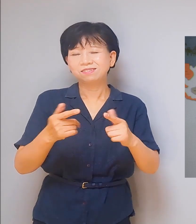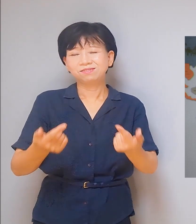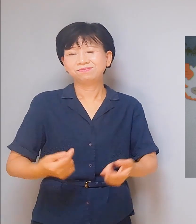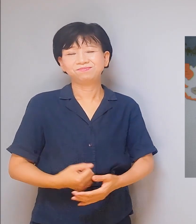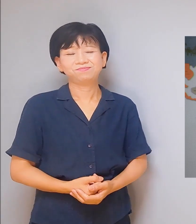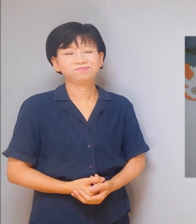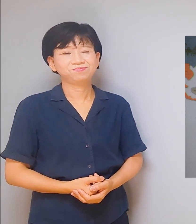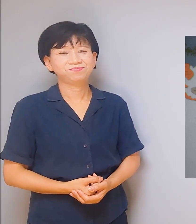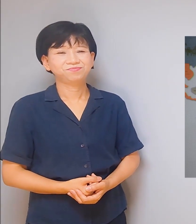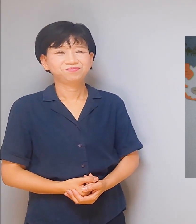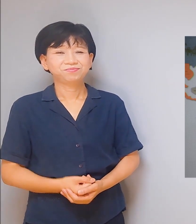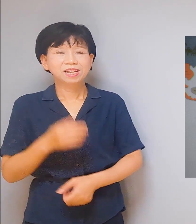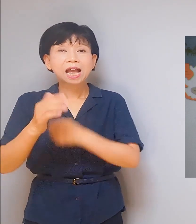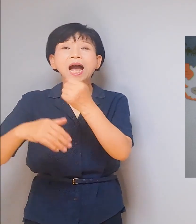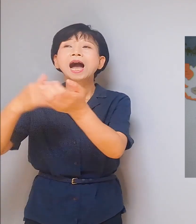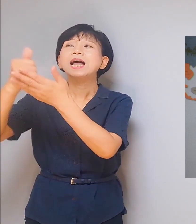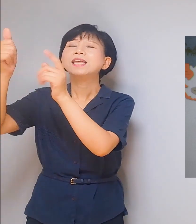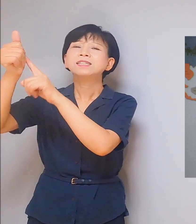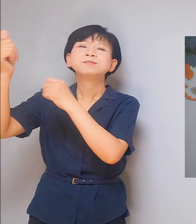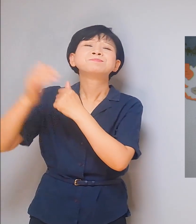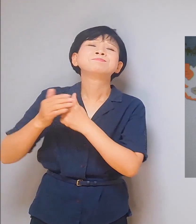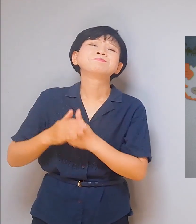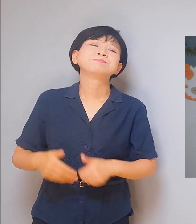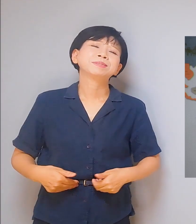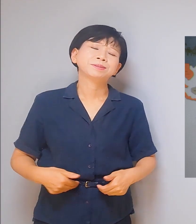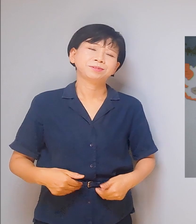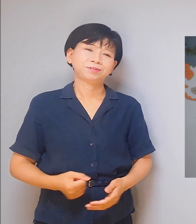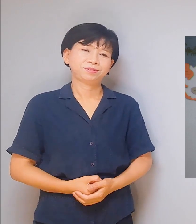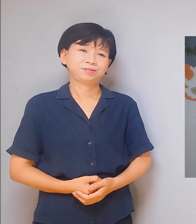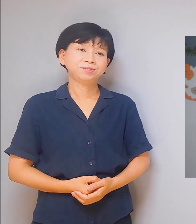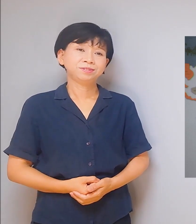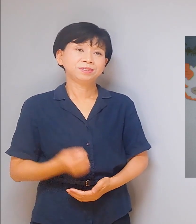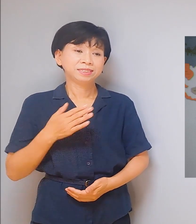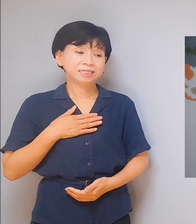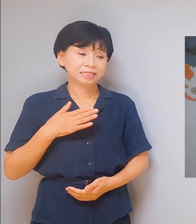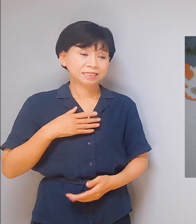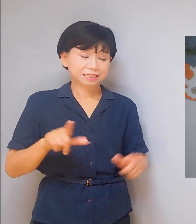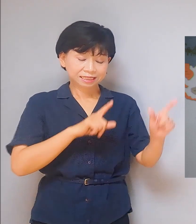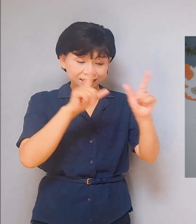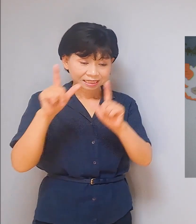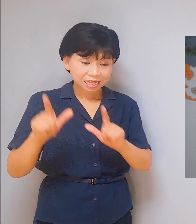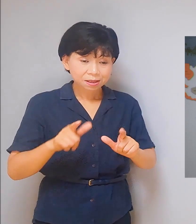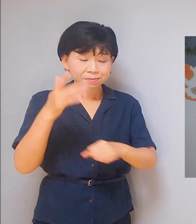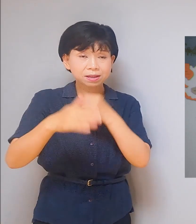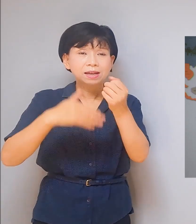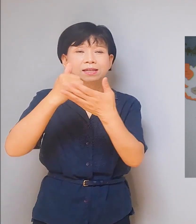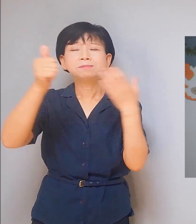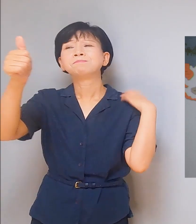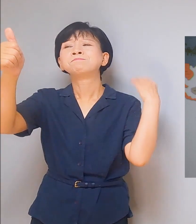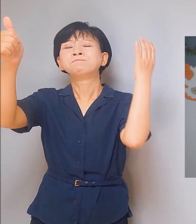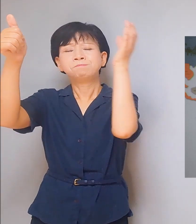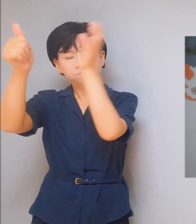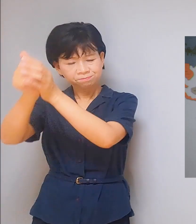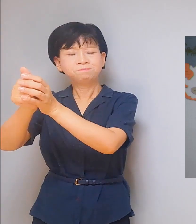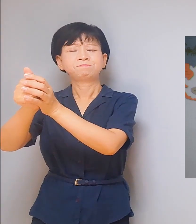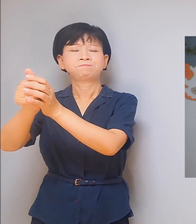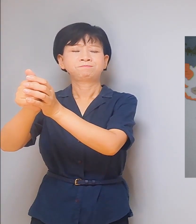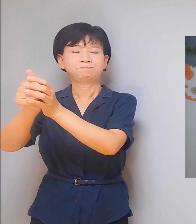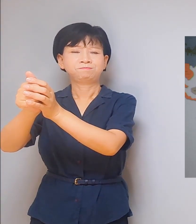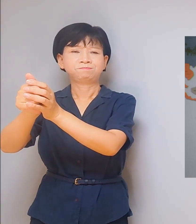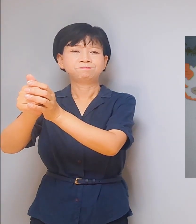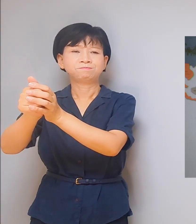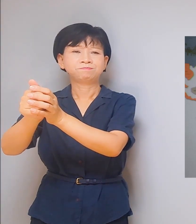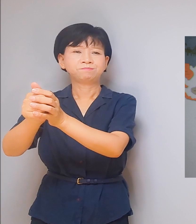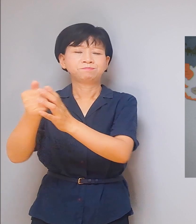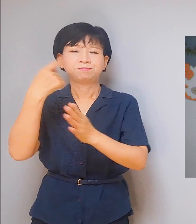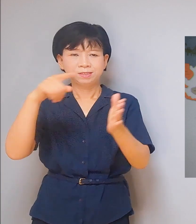아니에요. 하나님이 도와주셔야 돼요. 우리의 인생길 누구에게 맡기라? 여호와께 맡겨야